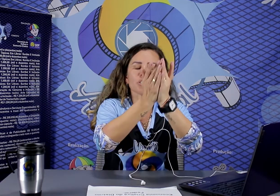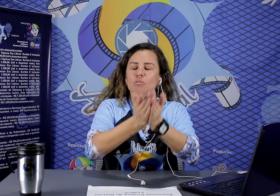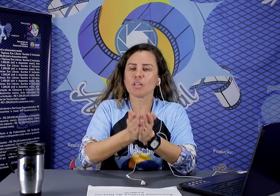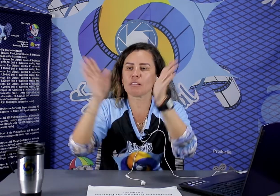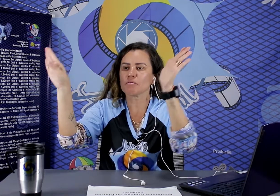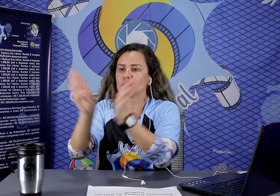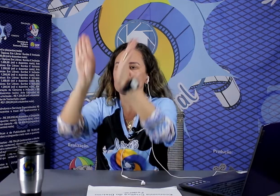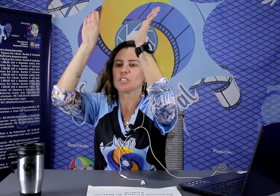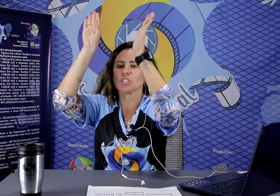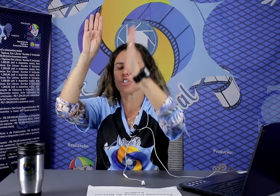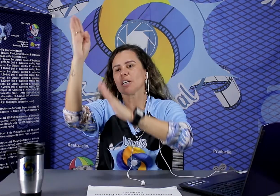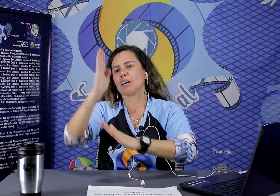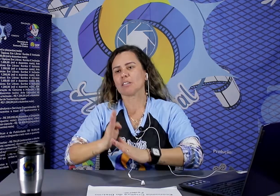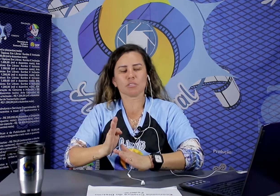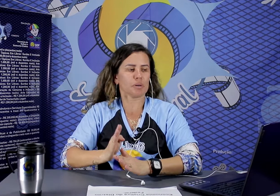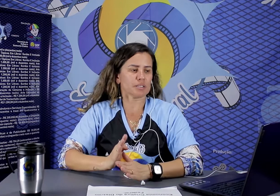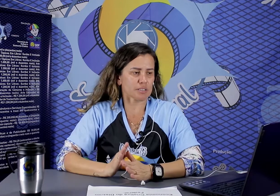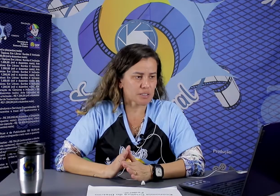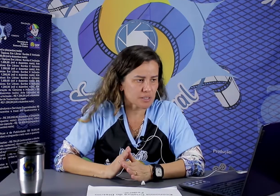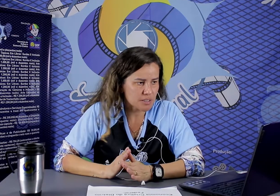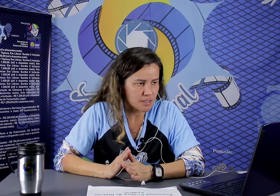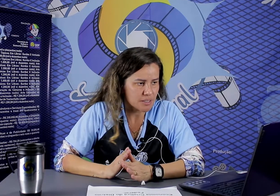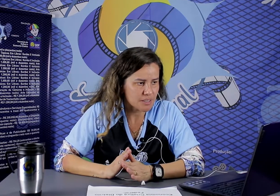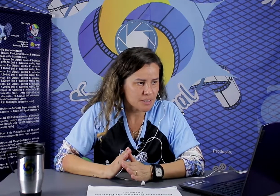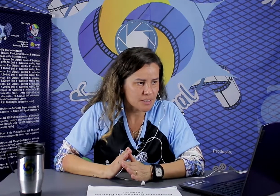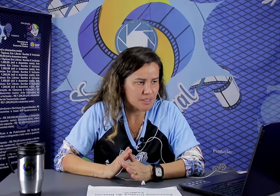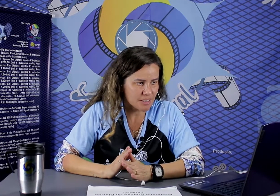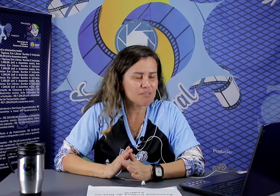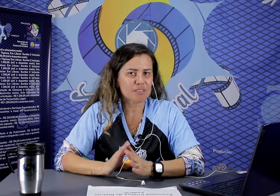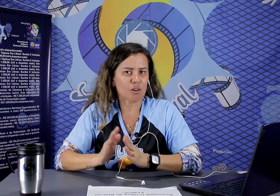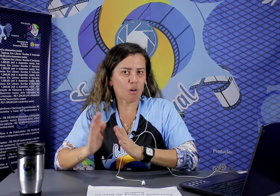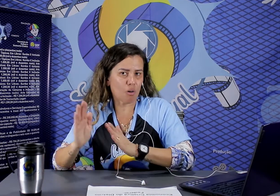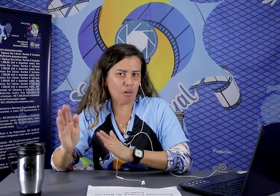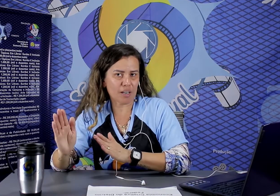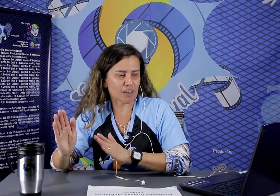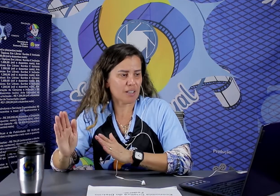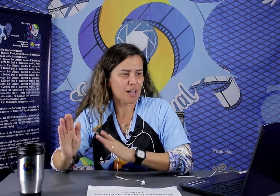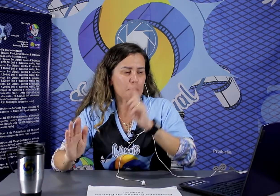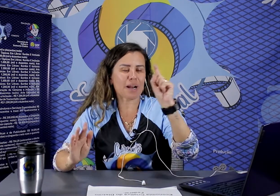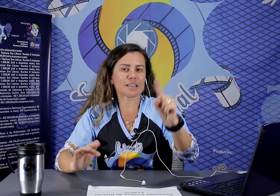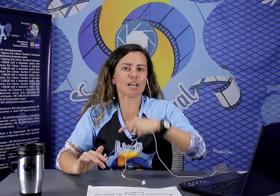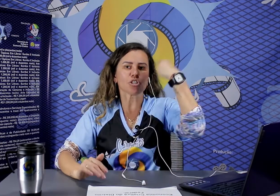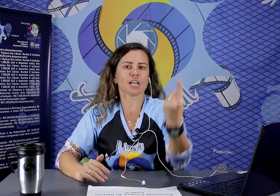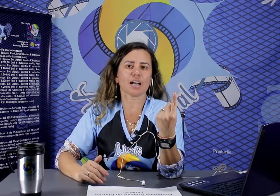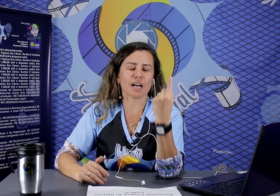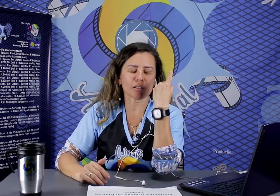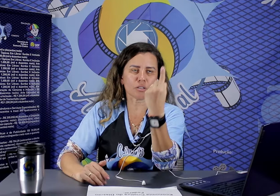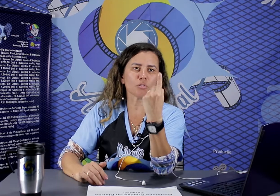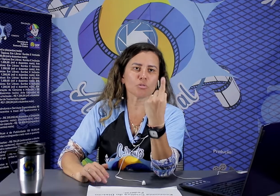e chegaram aqui no país. Então, olha, para até eu chegar no nome